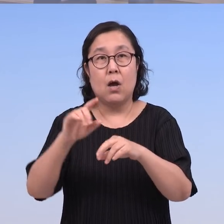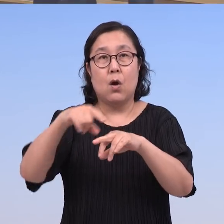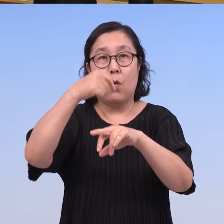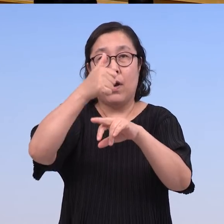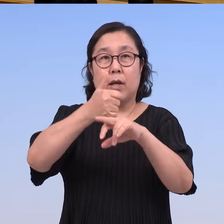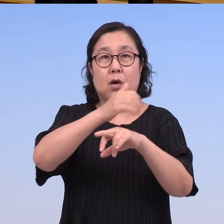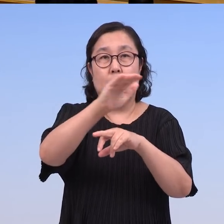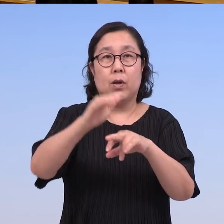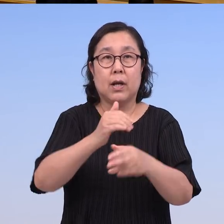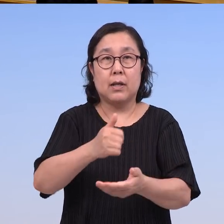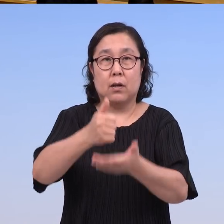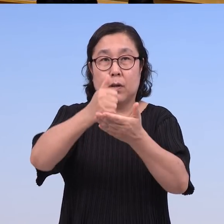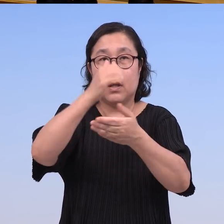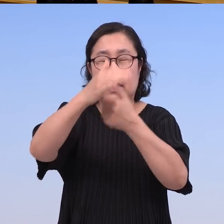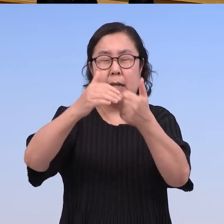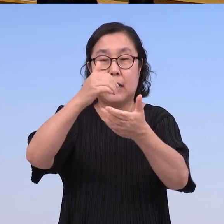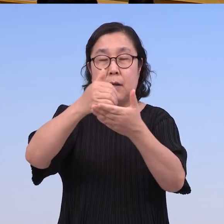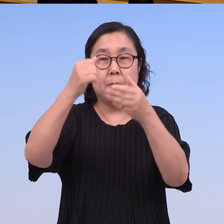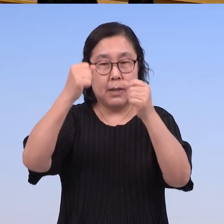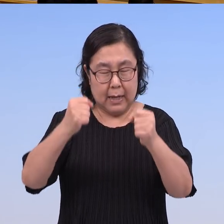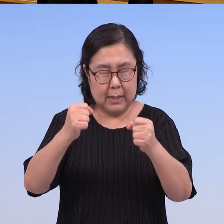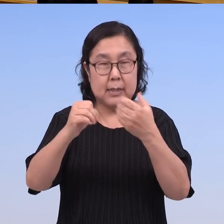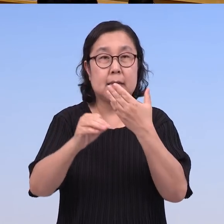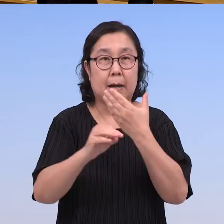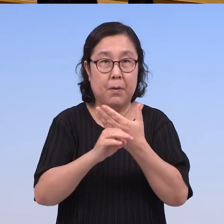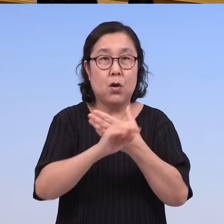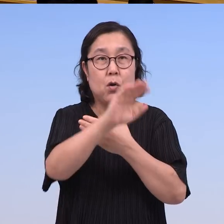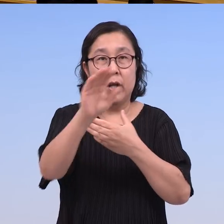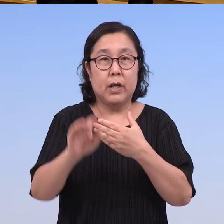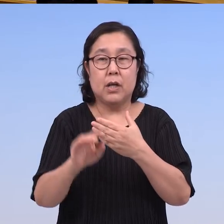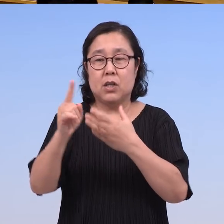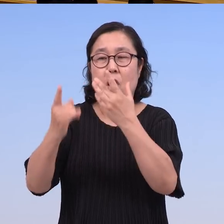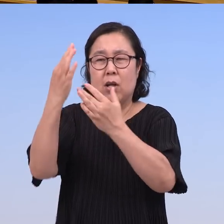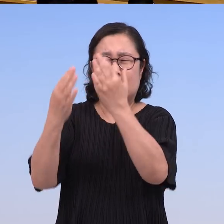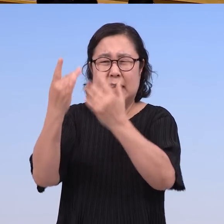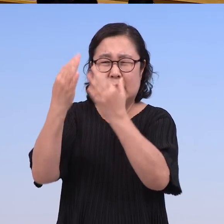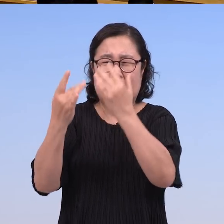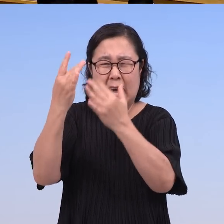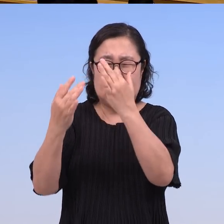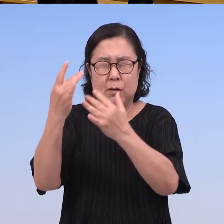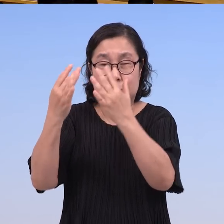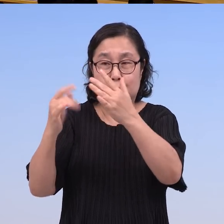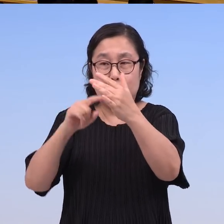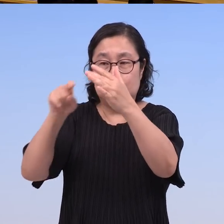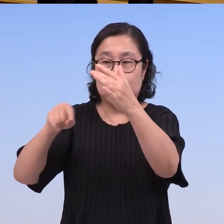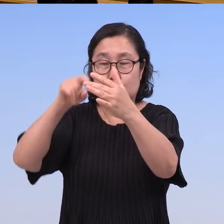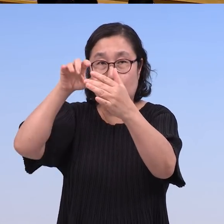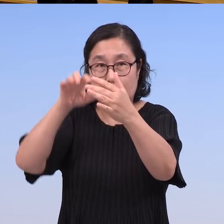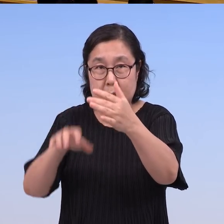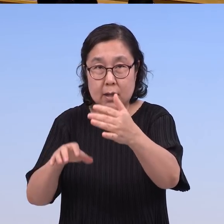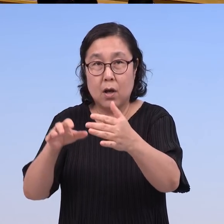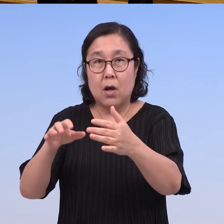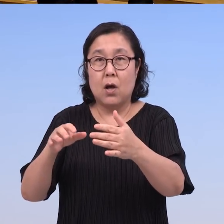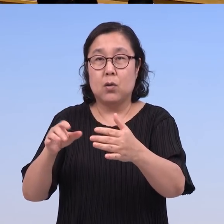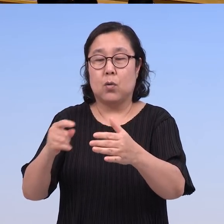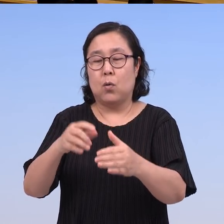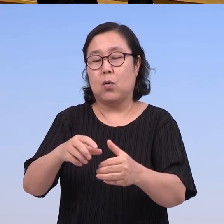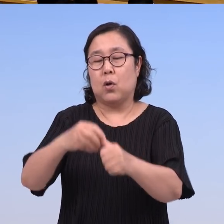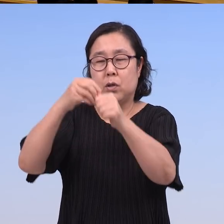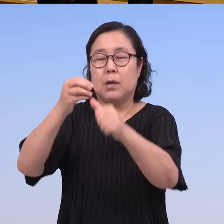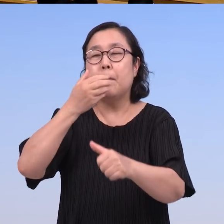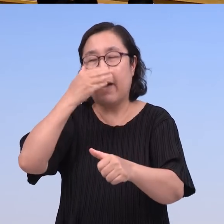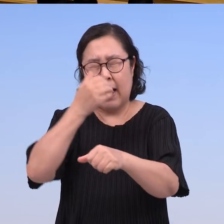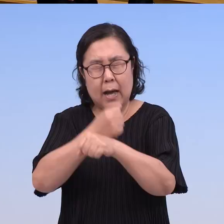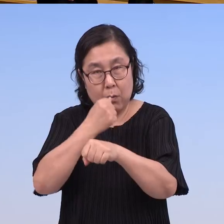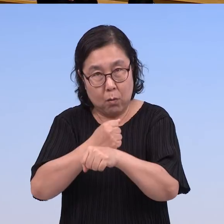3장 17절 18절 왕이여 우리가 섬기는 하나님이 계시다면 우리를 맹렬히 타는 풀무불 가운데서